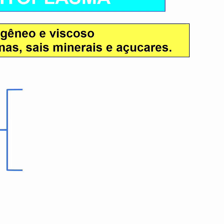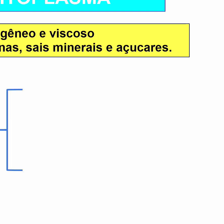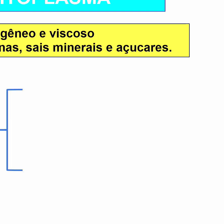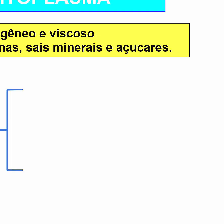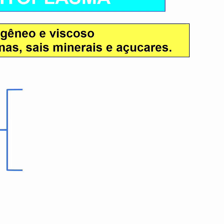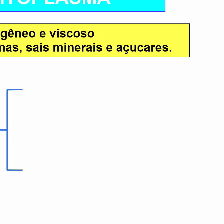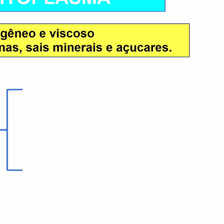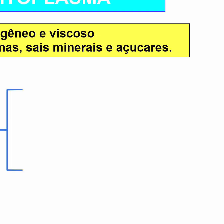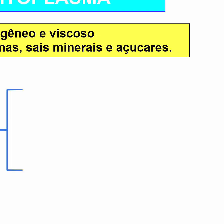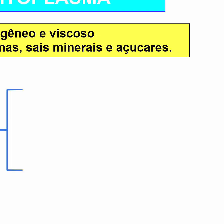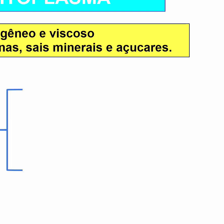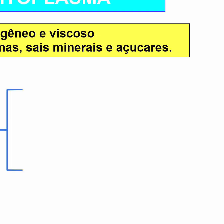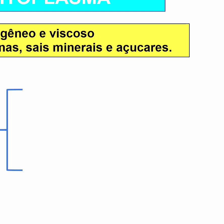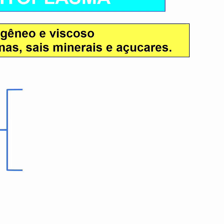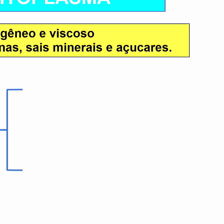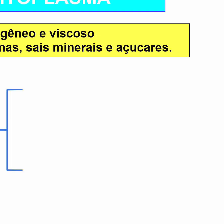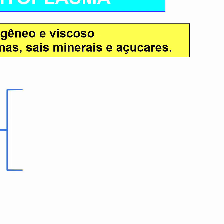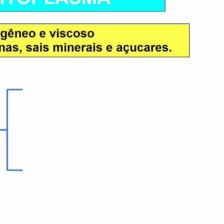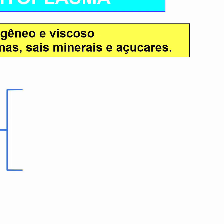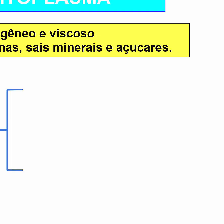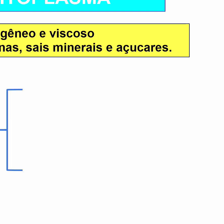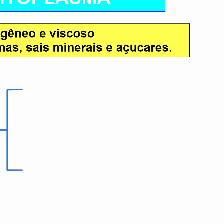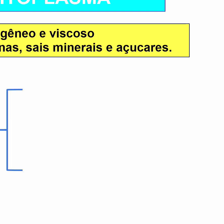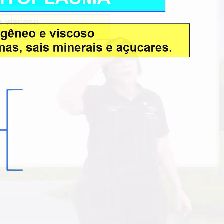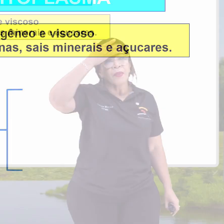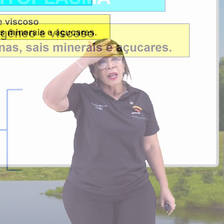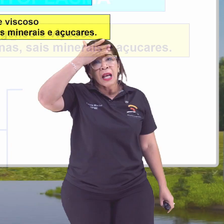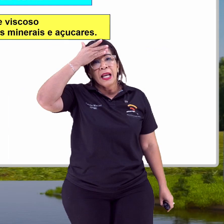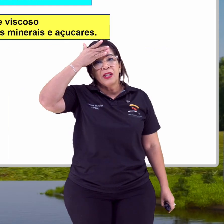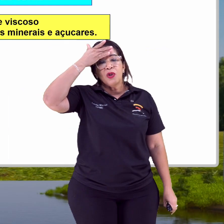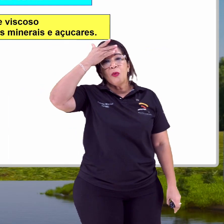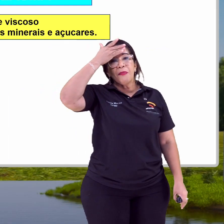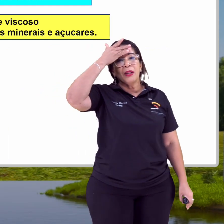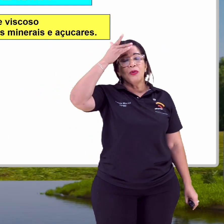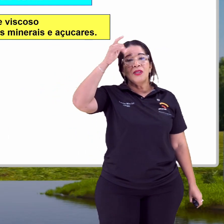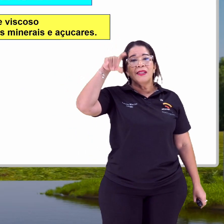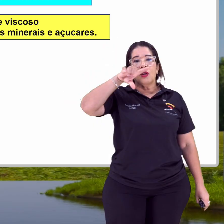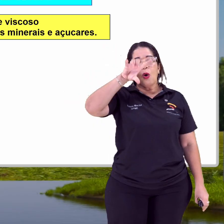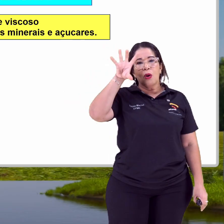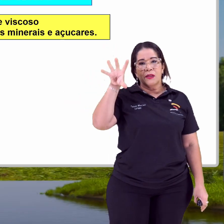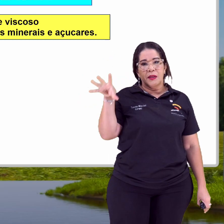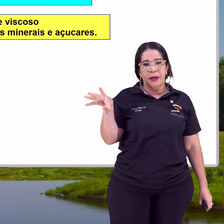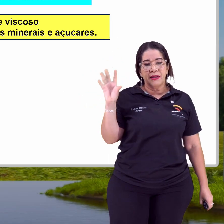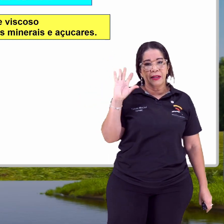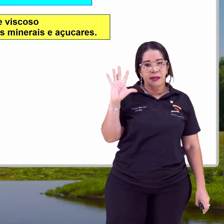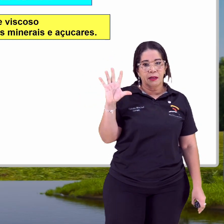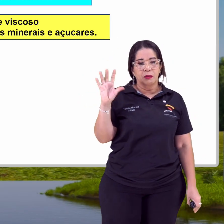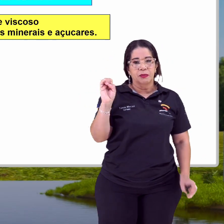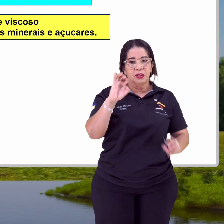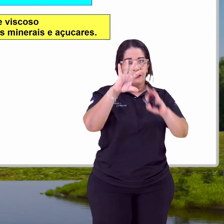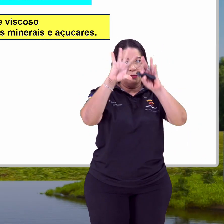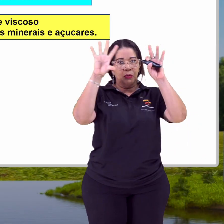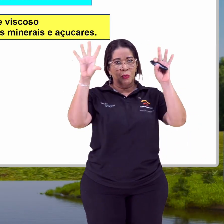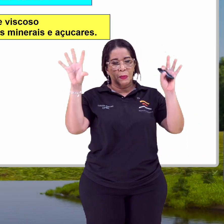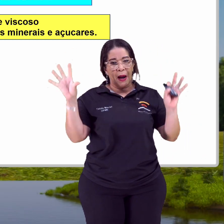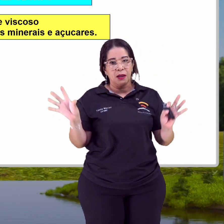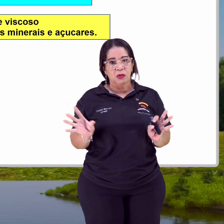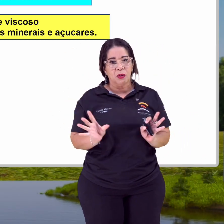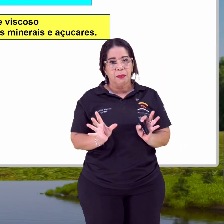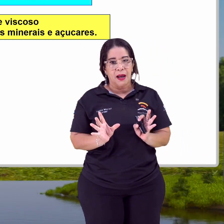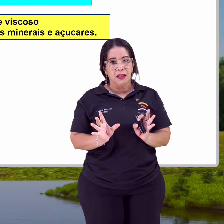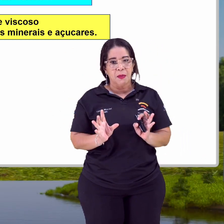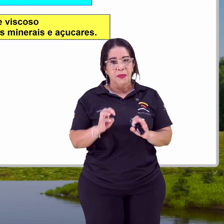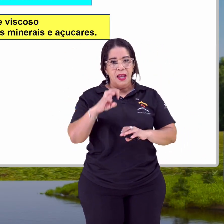dentro da célula. Deixa eu vir para cá para lembrar de vocês isso aqui. Existe um movimento de ciclose, preste atenção. A gente está falando do